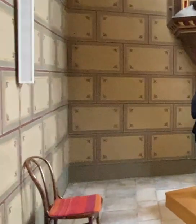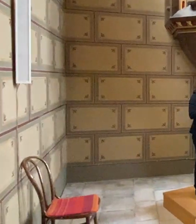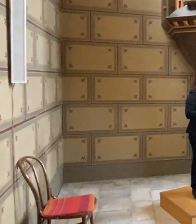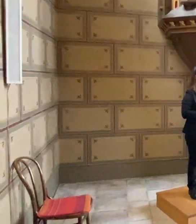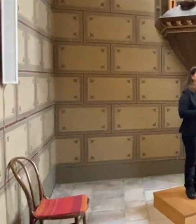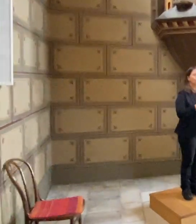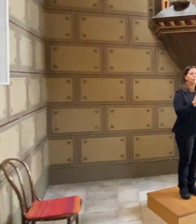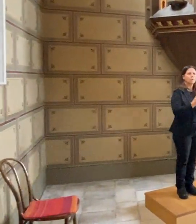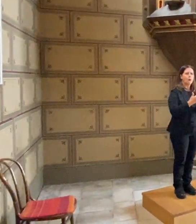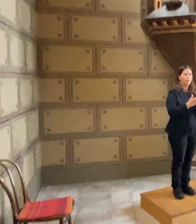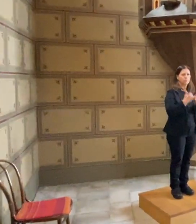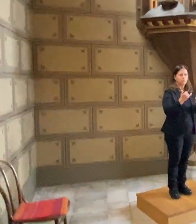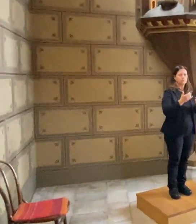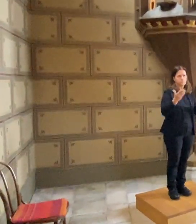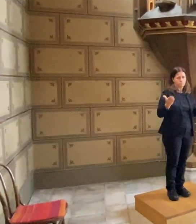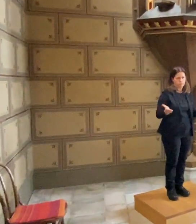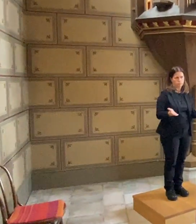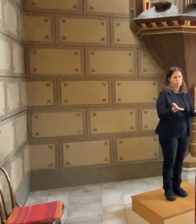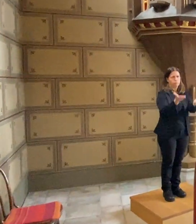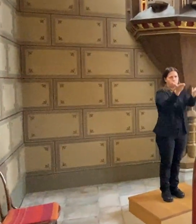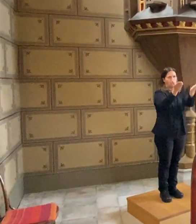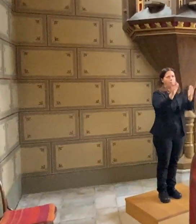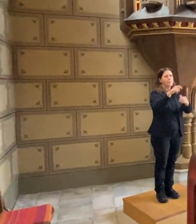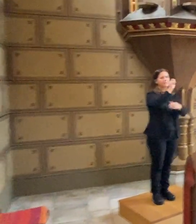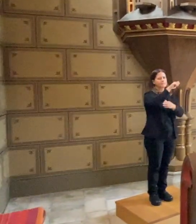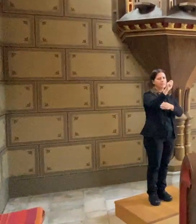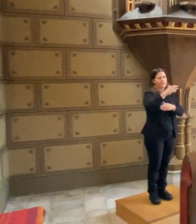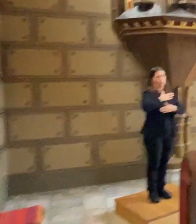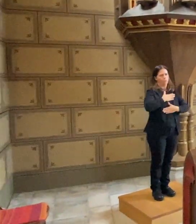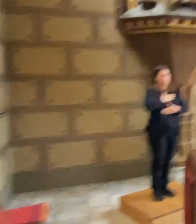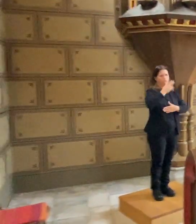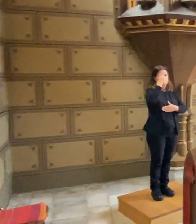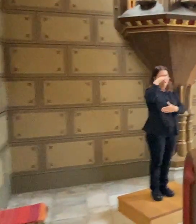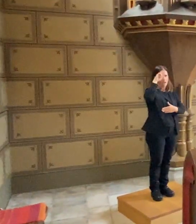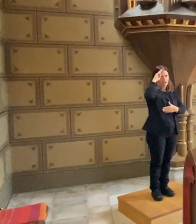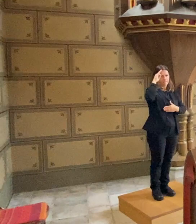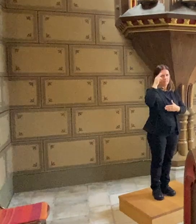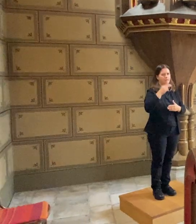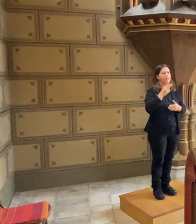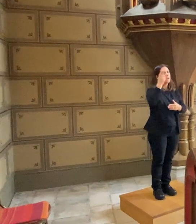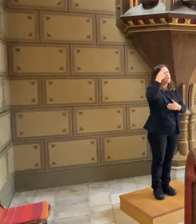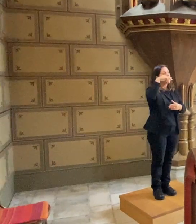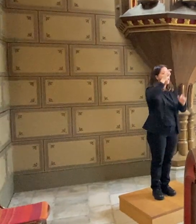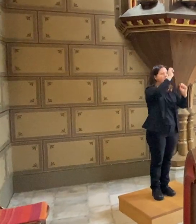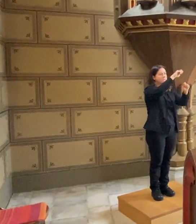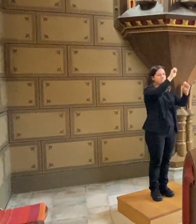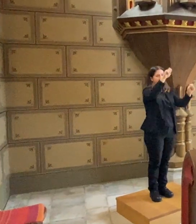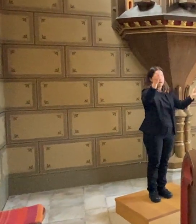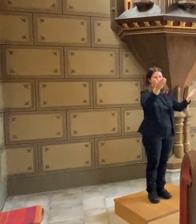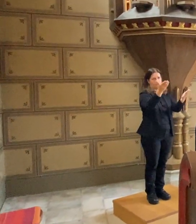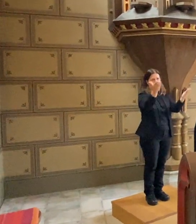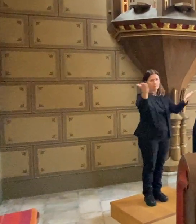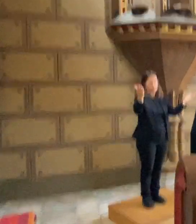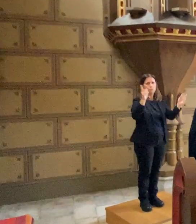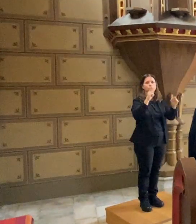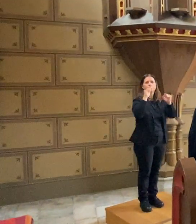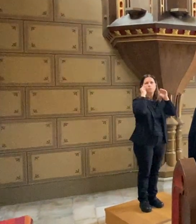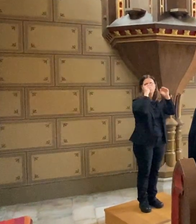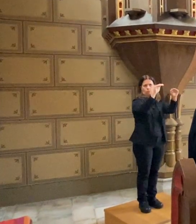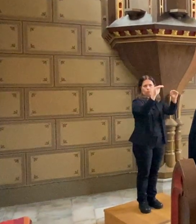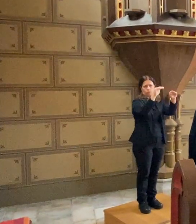Und so geht's hin mit dem Segen unseres Herrn. Der Herr segne dich und behüte